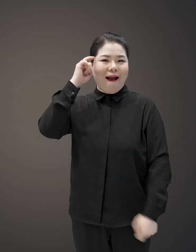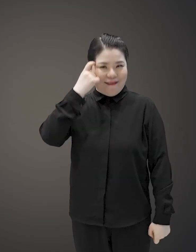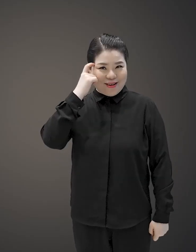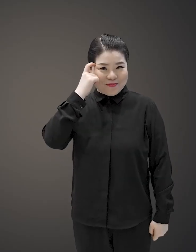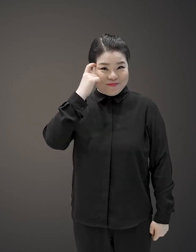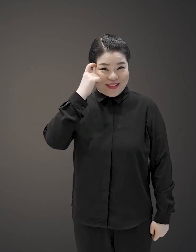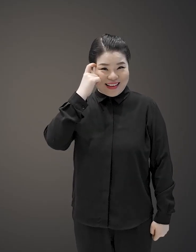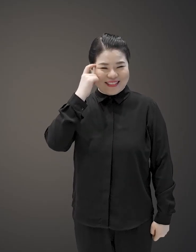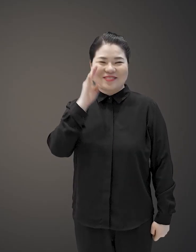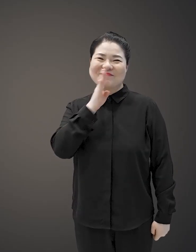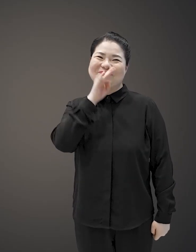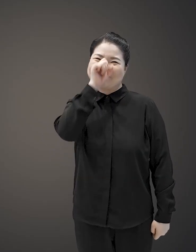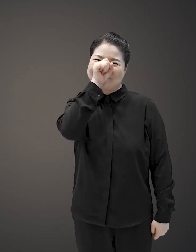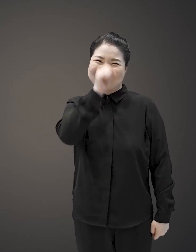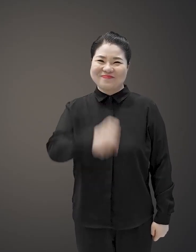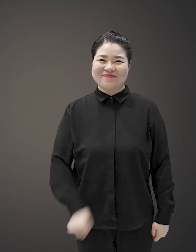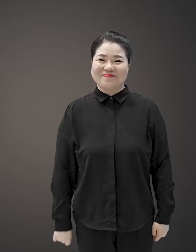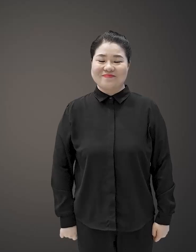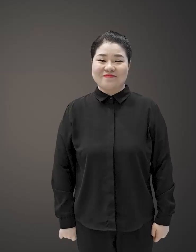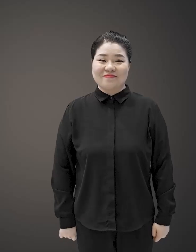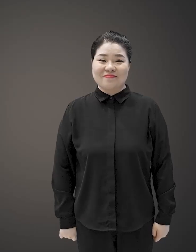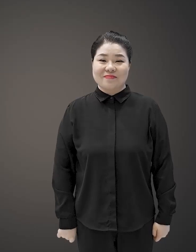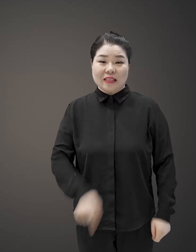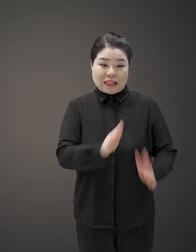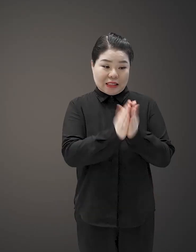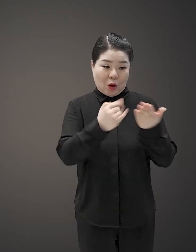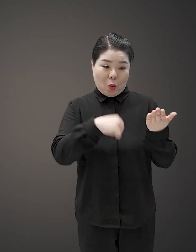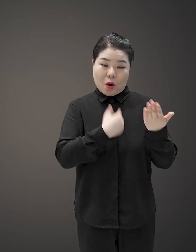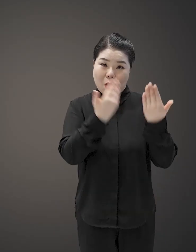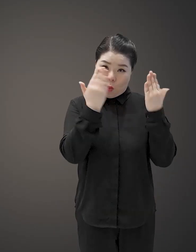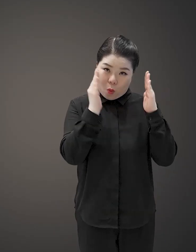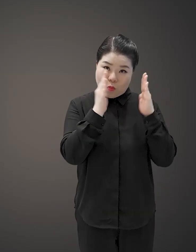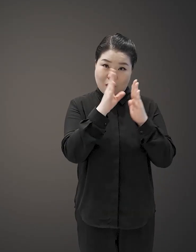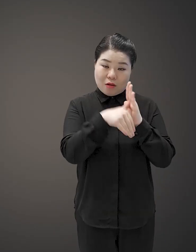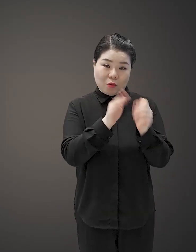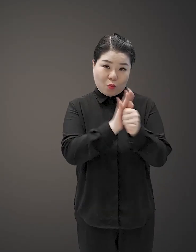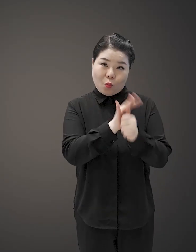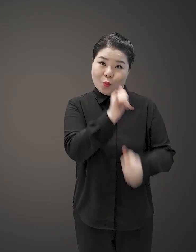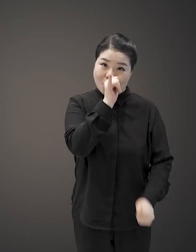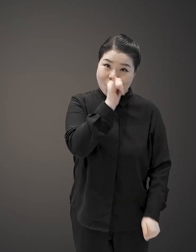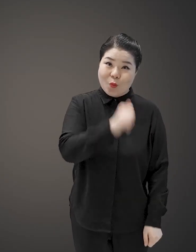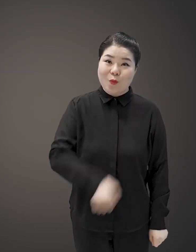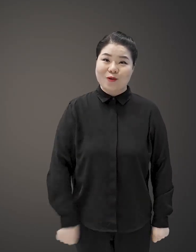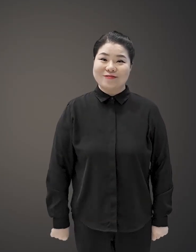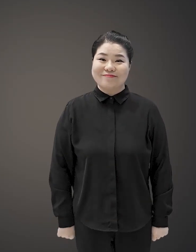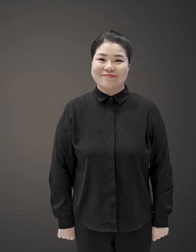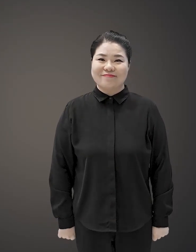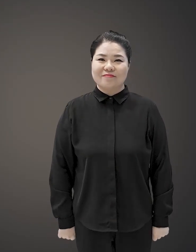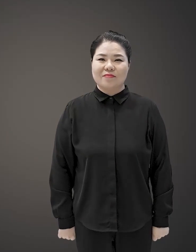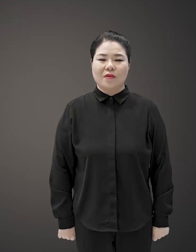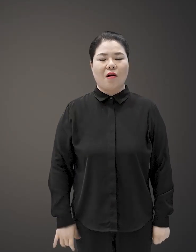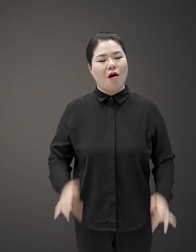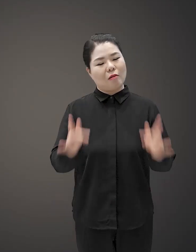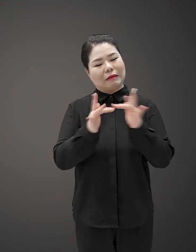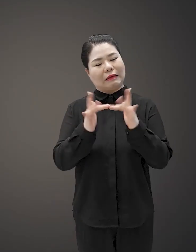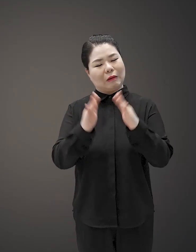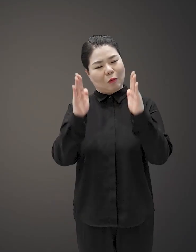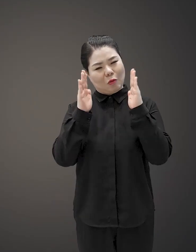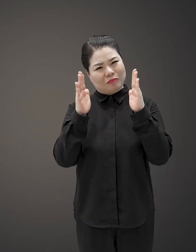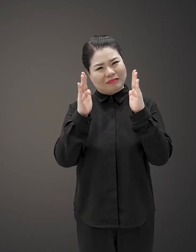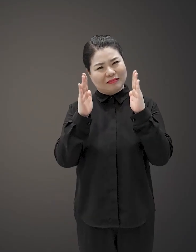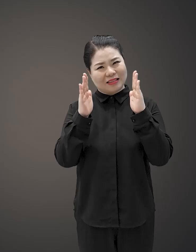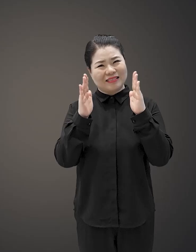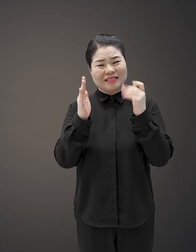수도 있어서 되게 좋았어요. 질문 4. 이 책이 혼자 공부하는 데 도움이 되었나요? 아무래도 온라인